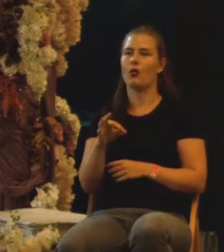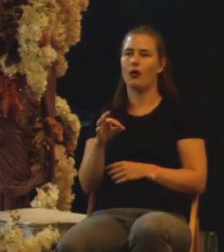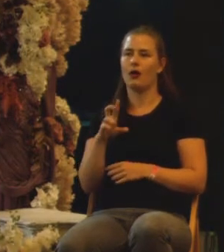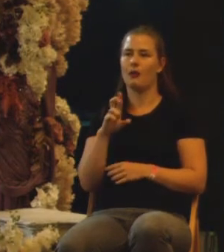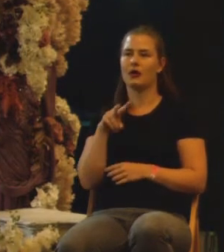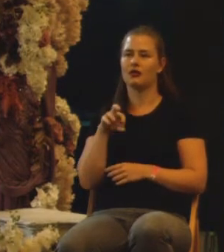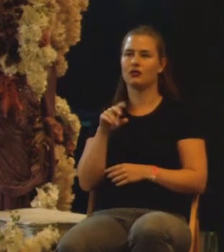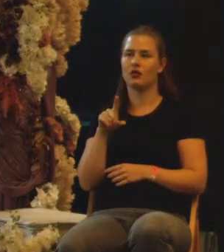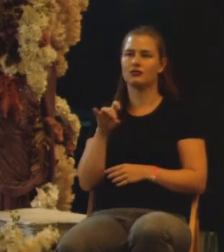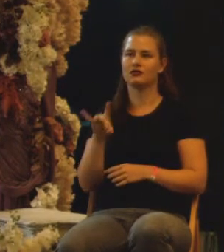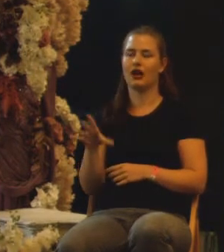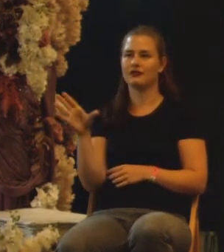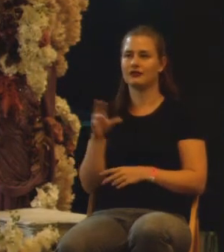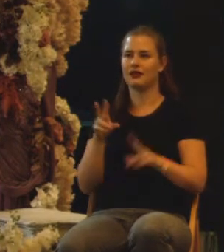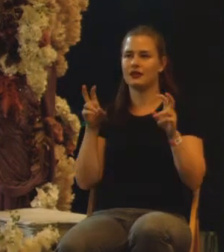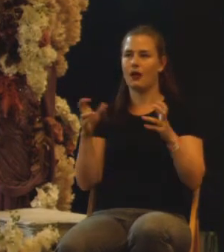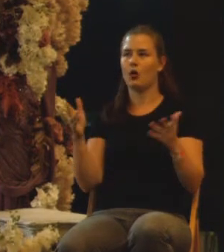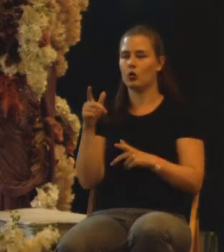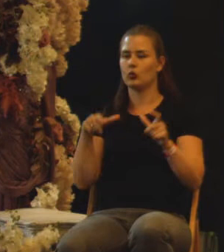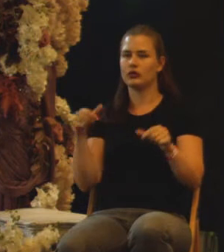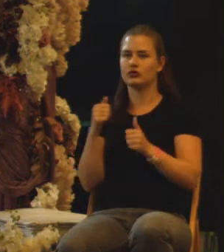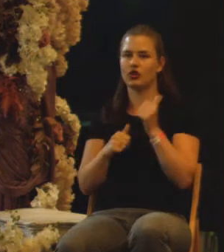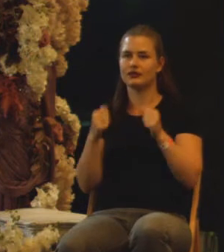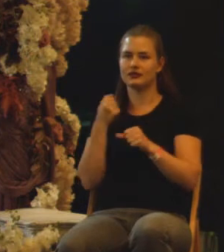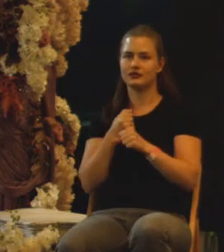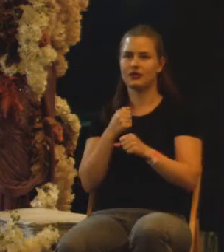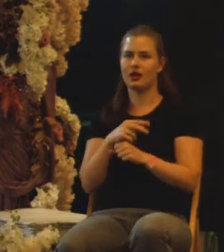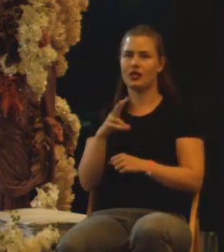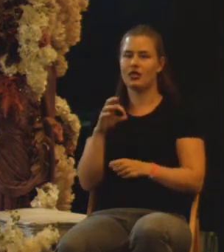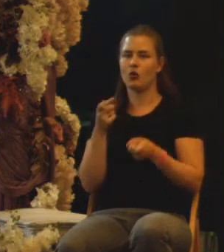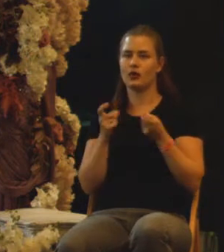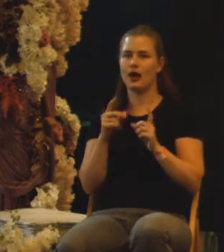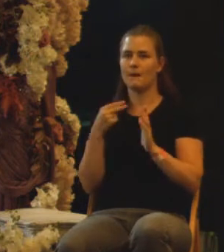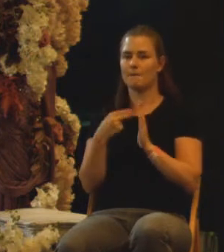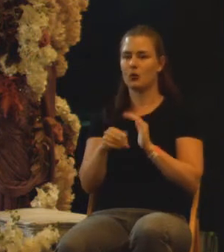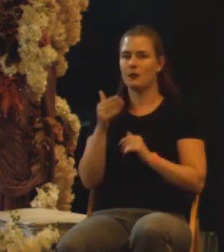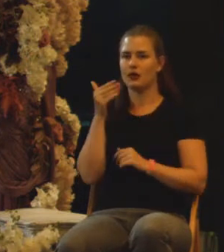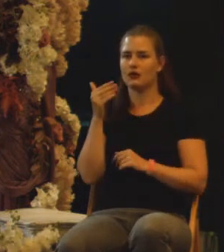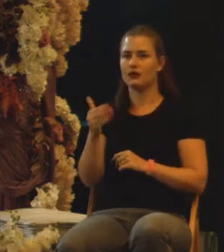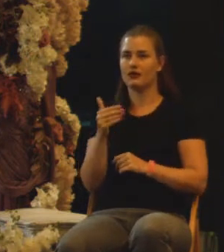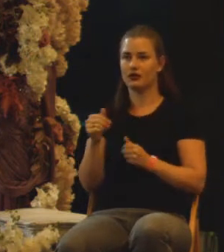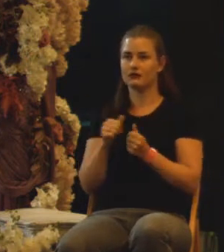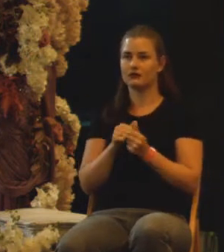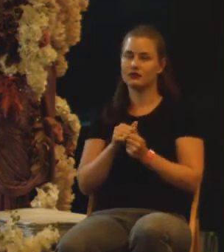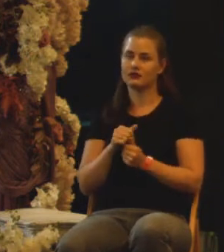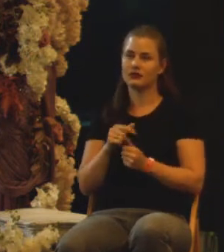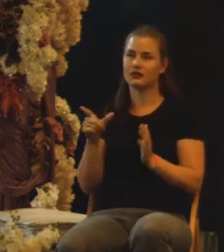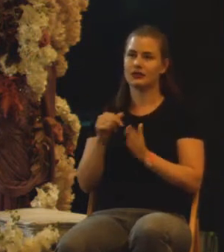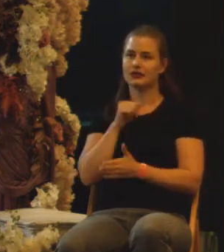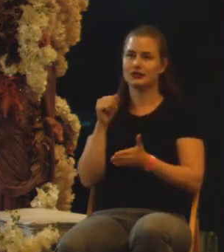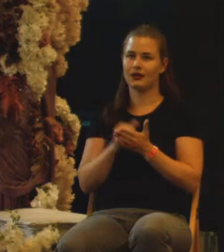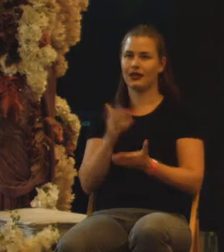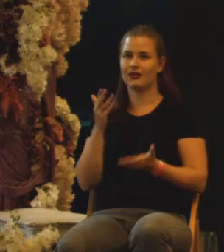вот все темы, которые люди иногда делают. Но реально... Покупайте вашу продукцию с сертификатом, если вы